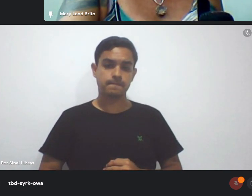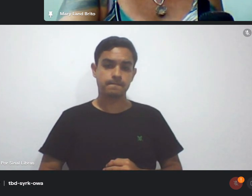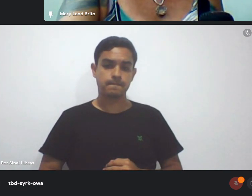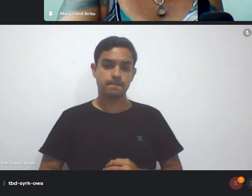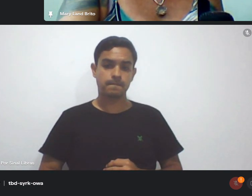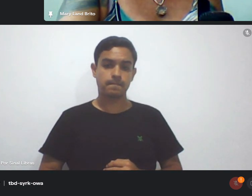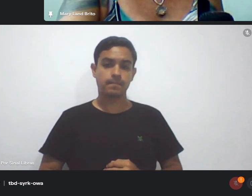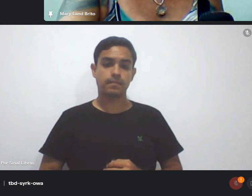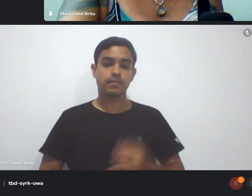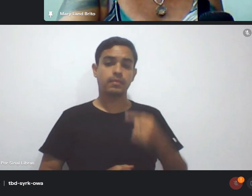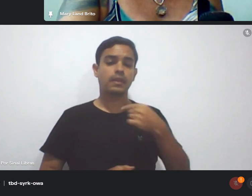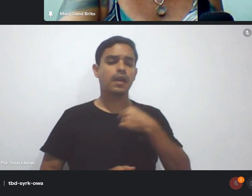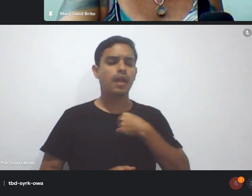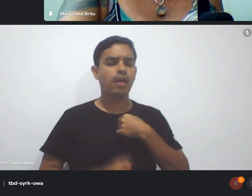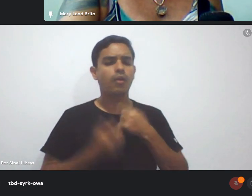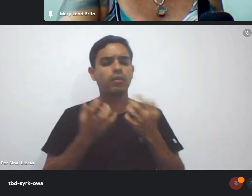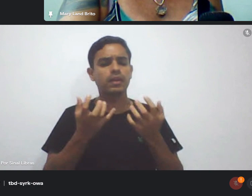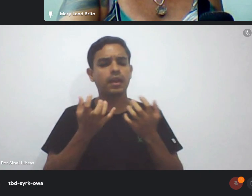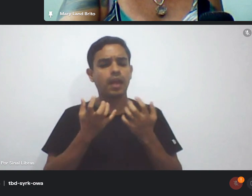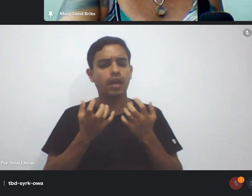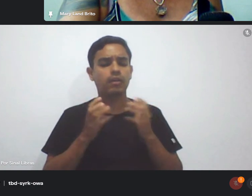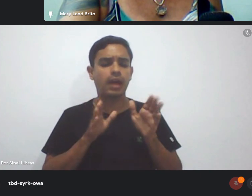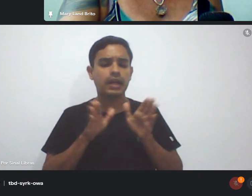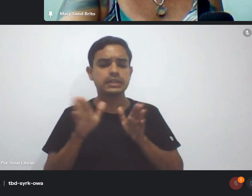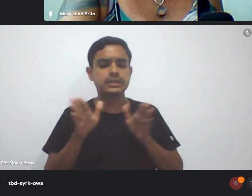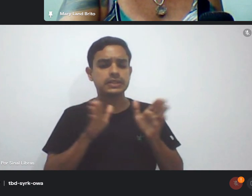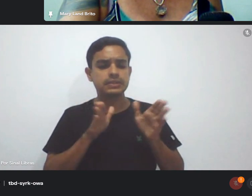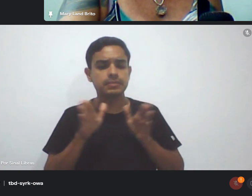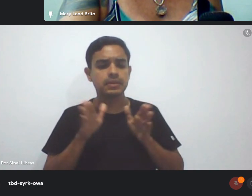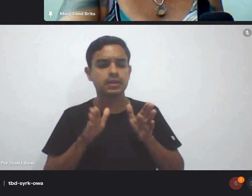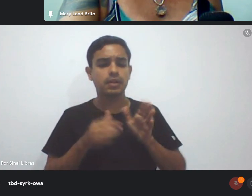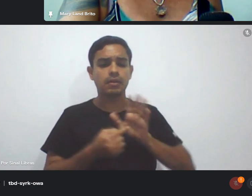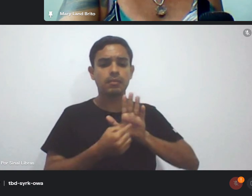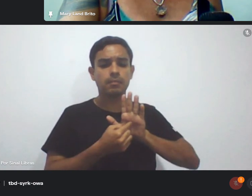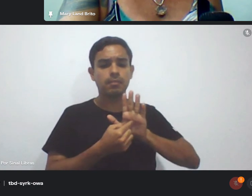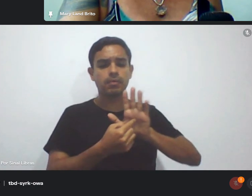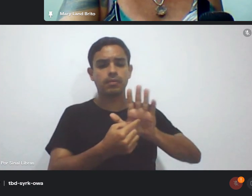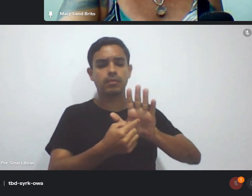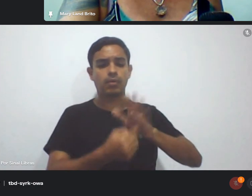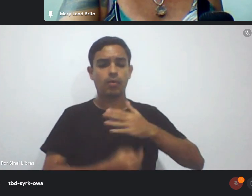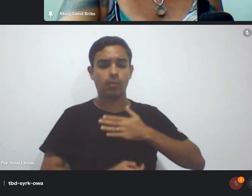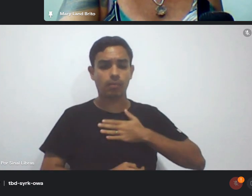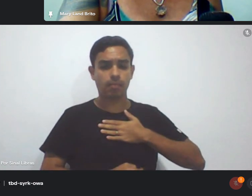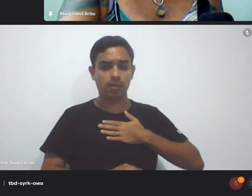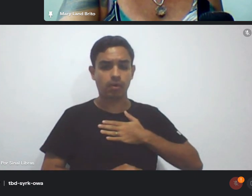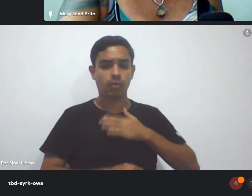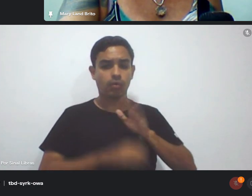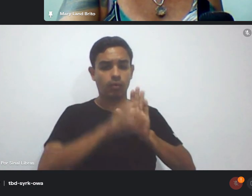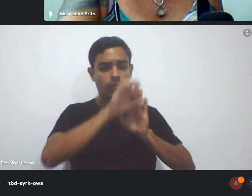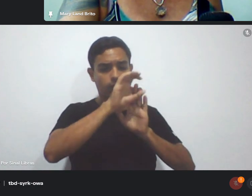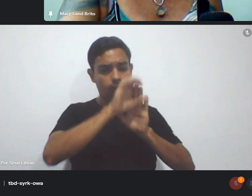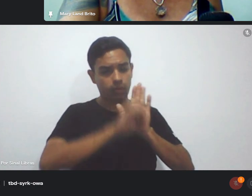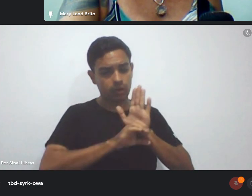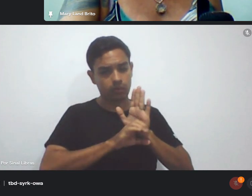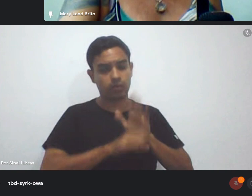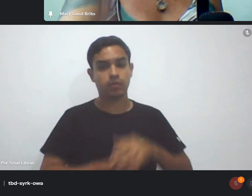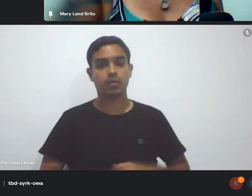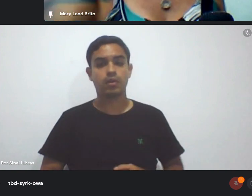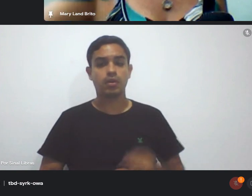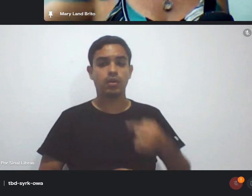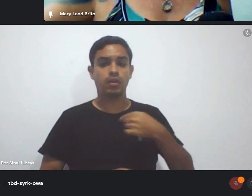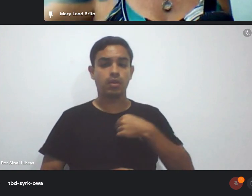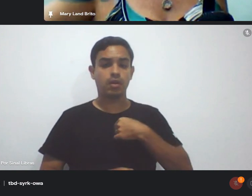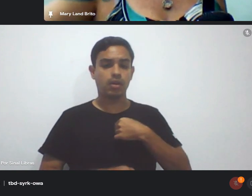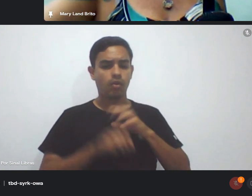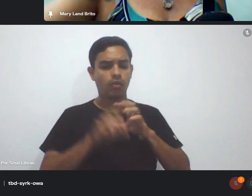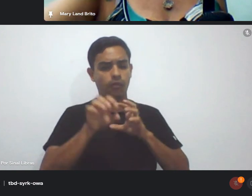eu quero ter acessibilidade para poder apresentar meu currículo para vocês. Eu sou formada em